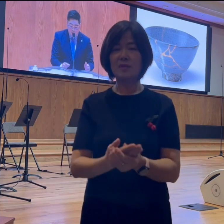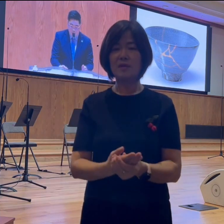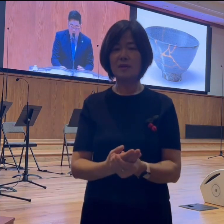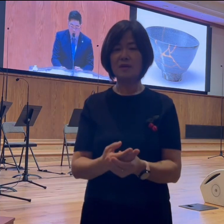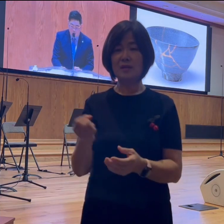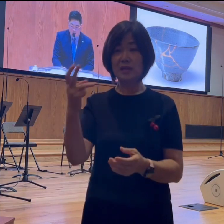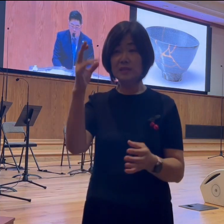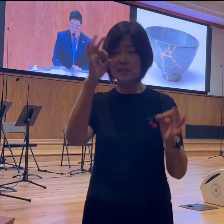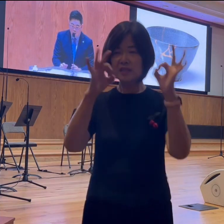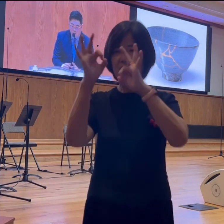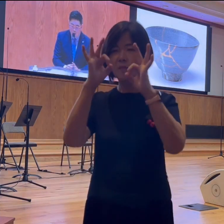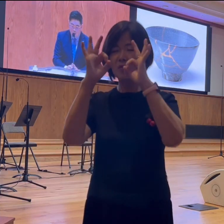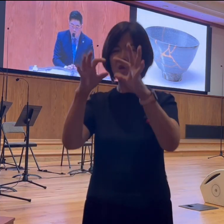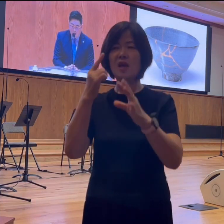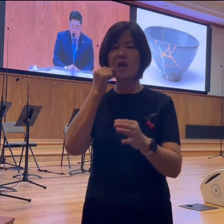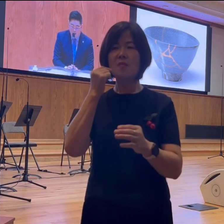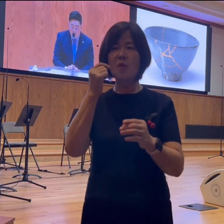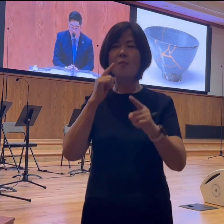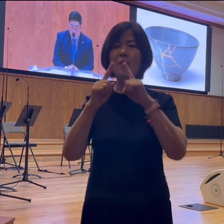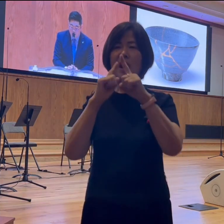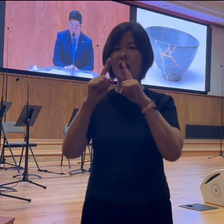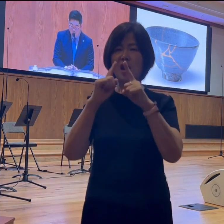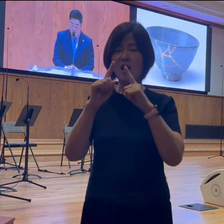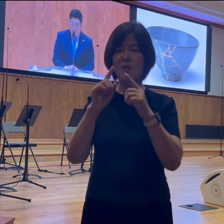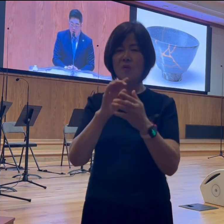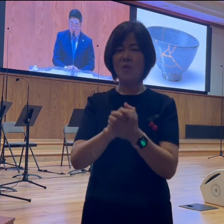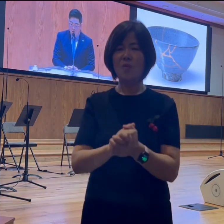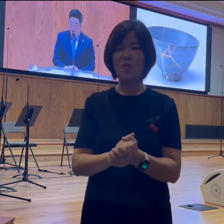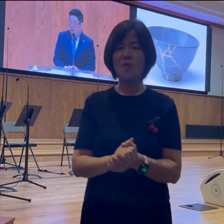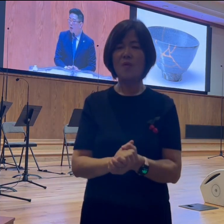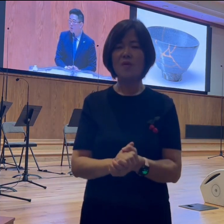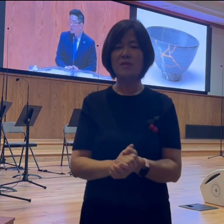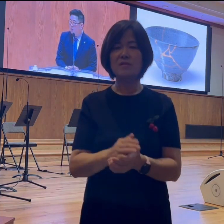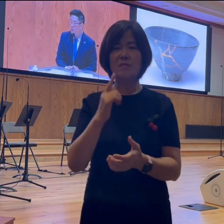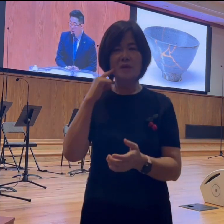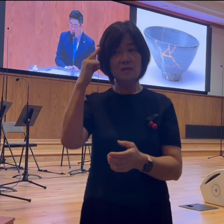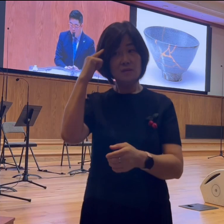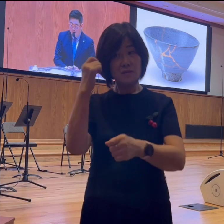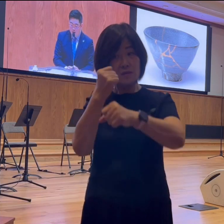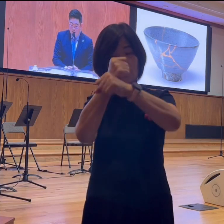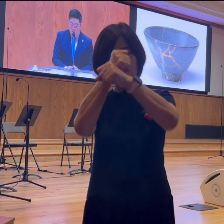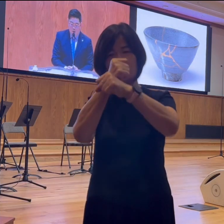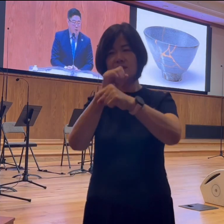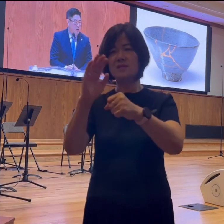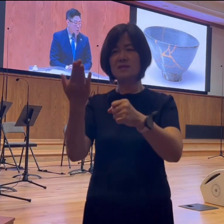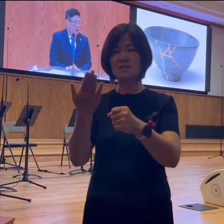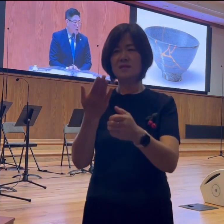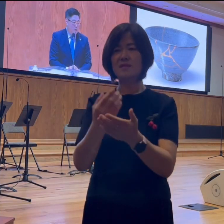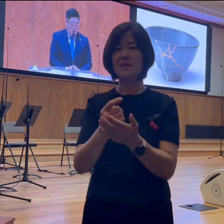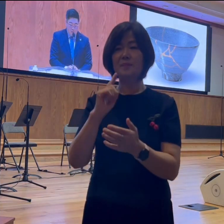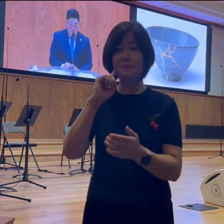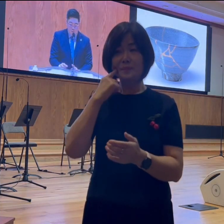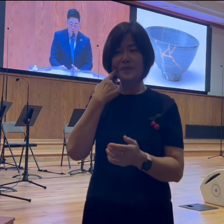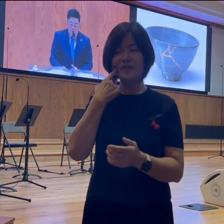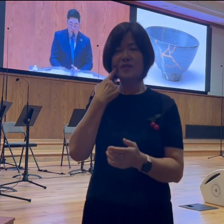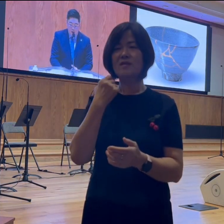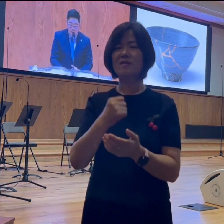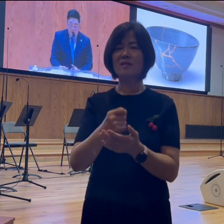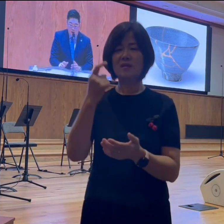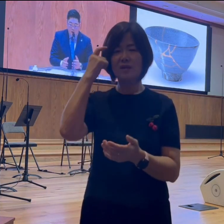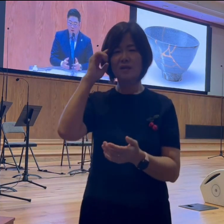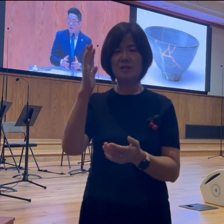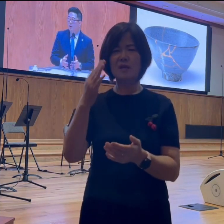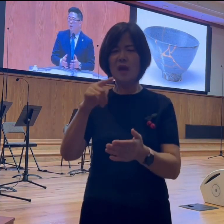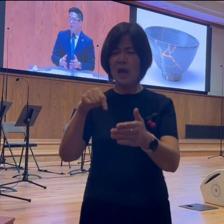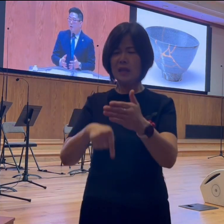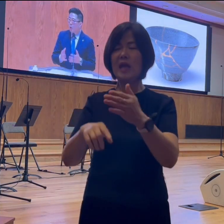다시 찾아보니까 일본어로 와비사바라고 불리는 어떤 철학적인 정신이자 미적인 관념인데요, 그 안에는